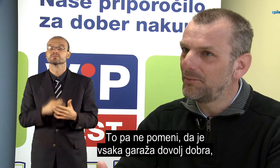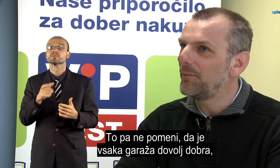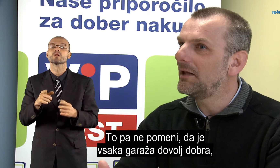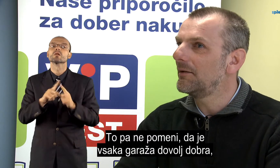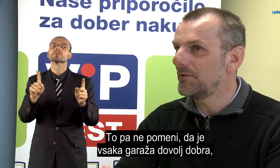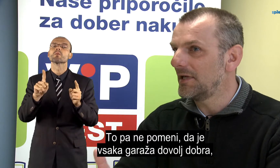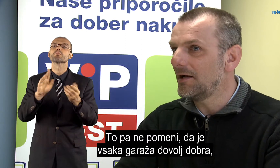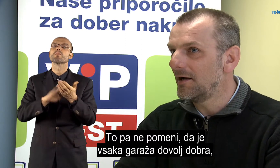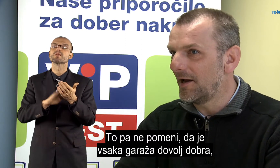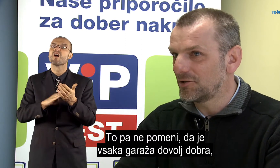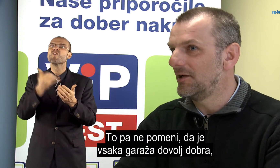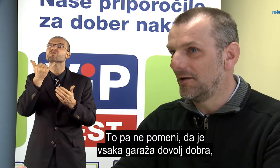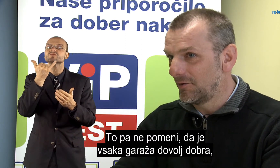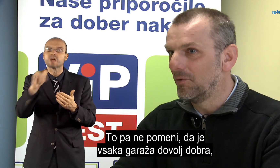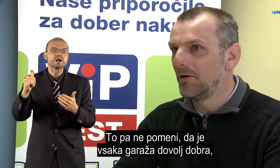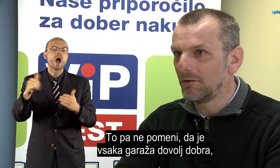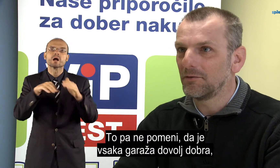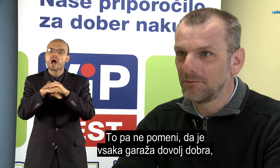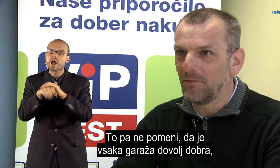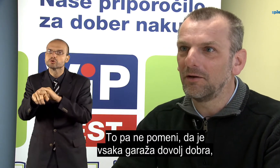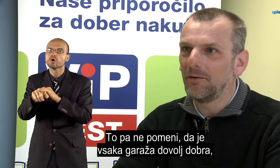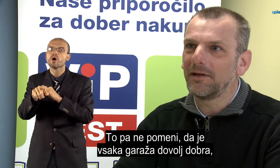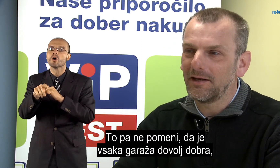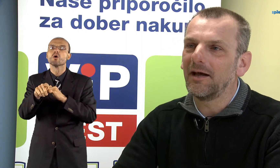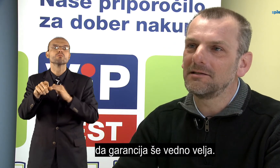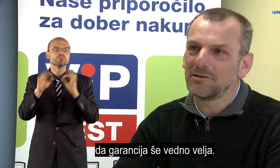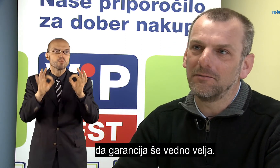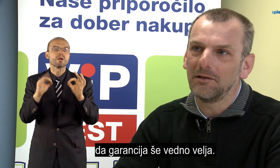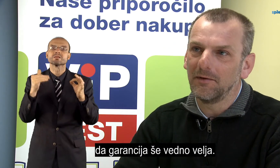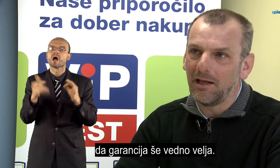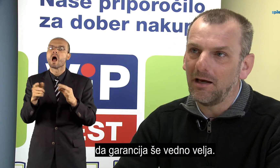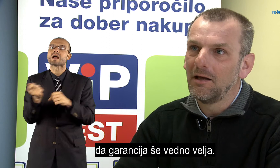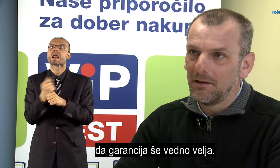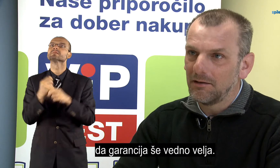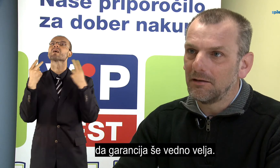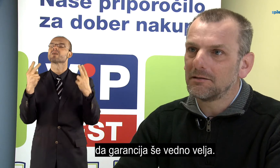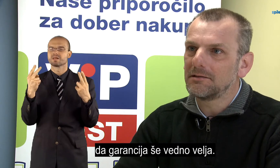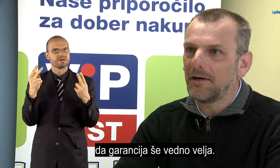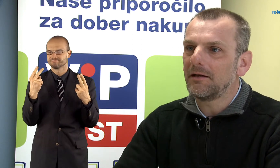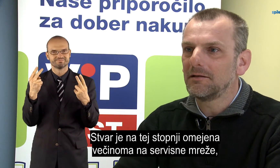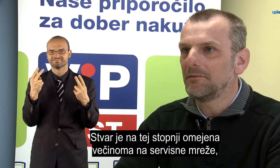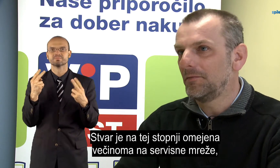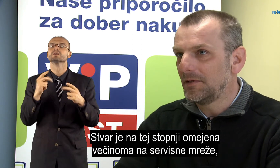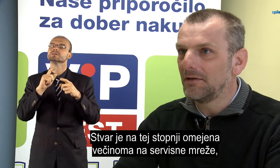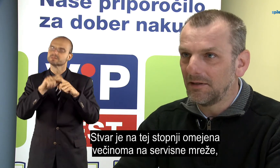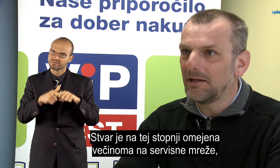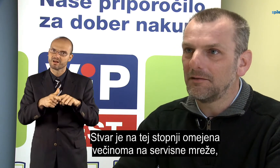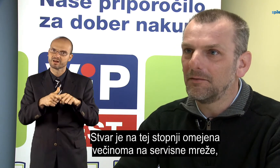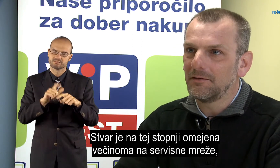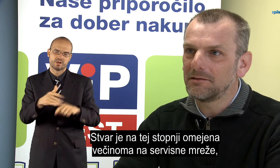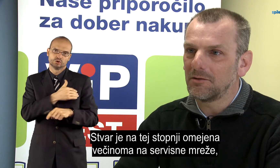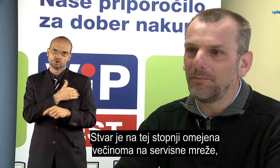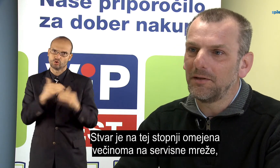To ne pomeni, da je pa vsaka garaža lahko dovolj dobra, da garancija še vedno velja. Stvar je na